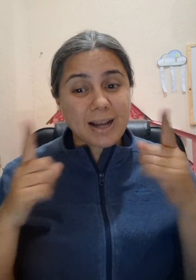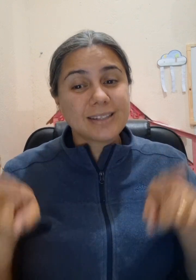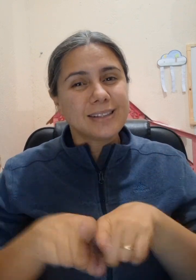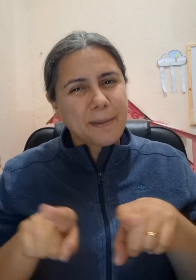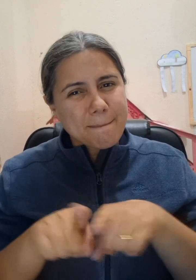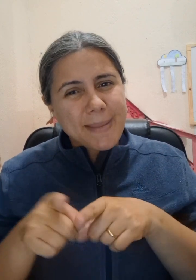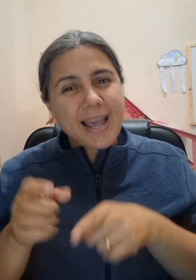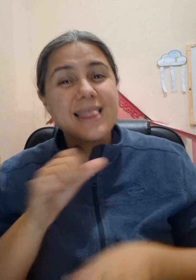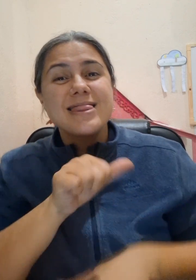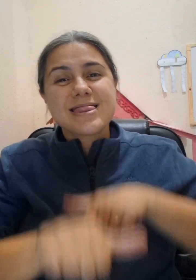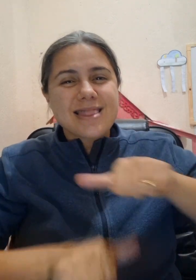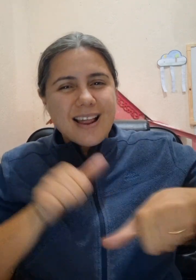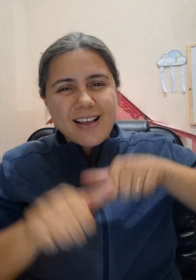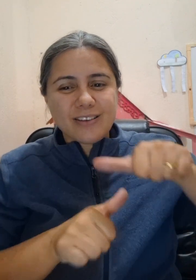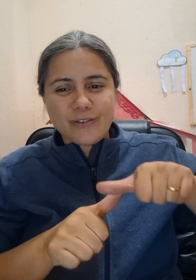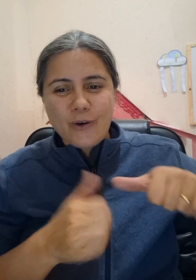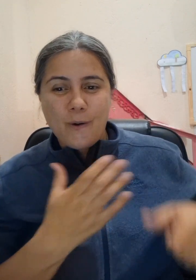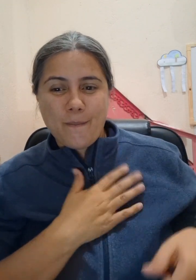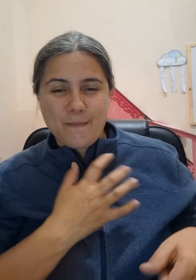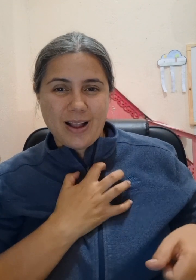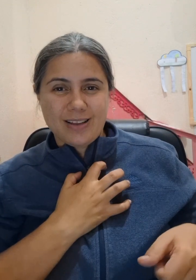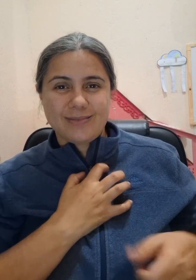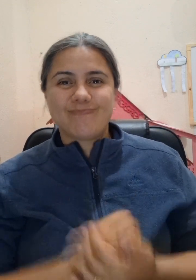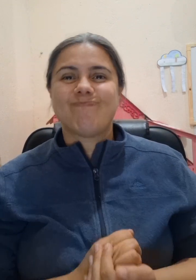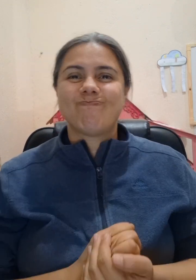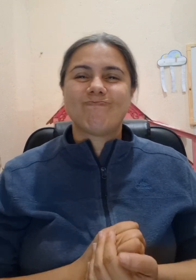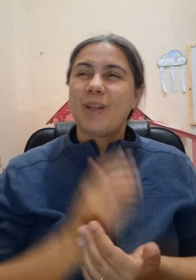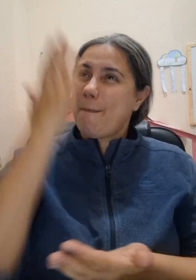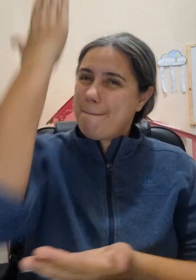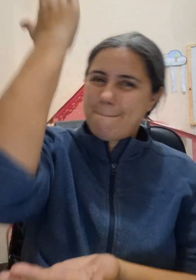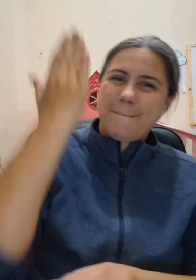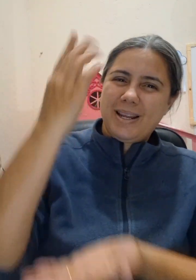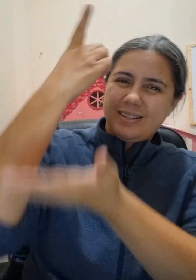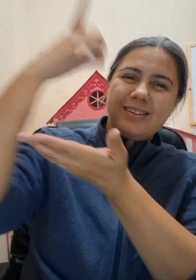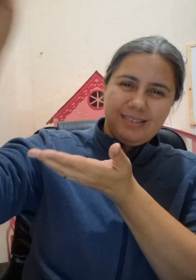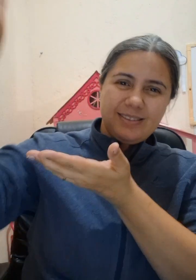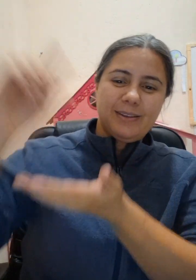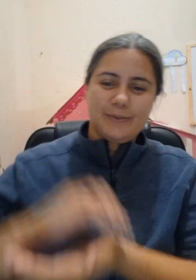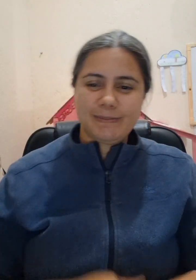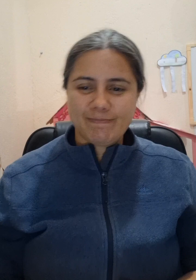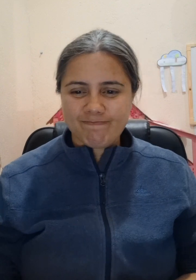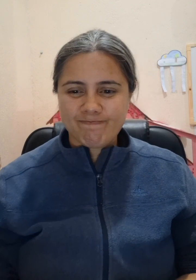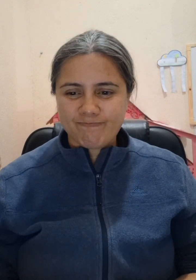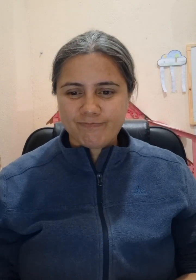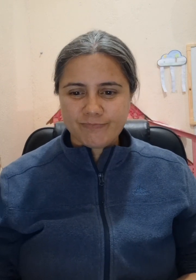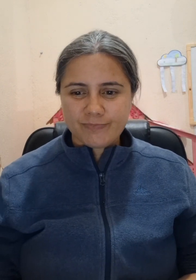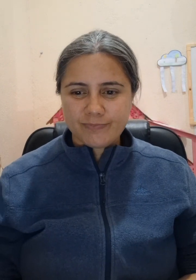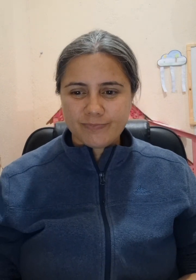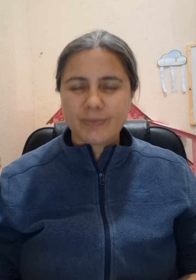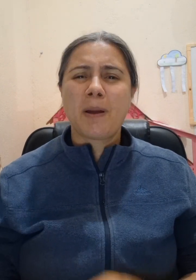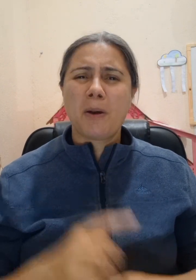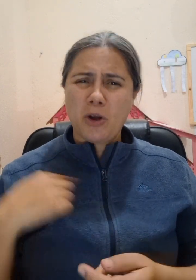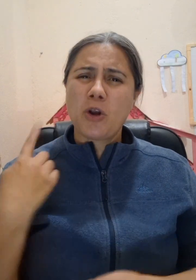Senhor, mas também é transformado pela presença de Deus.